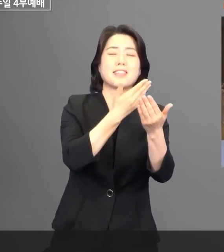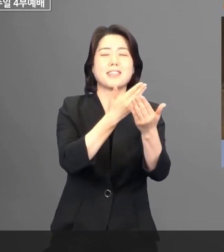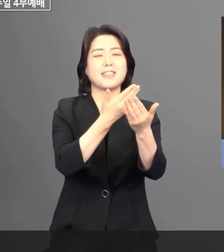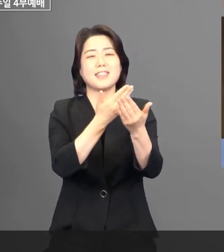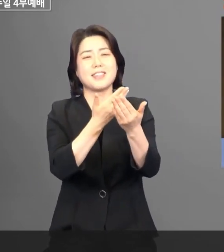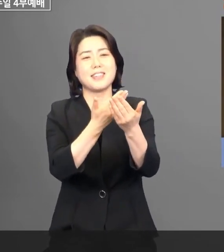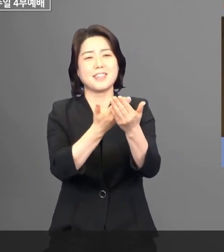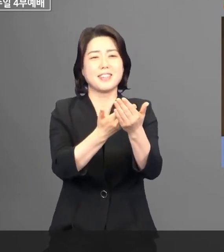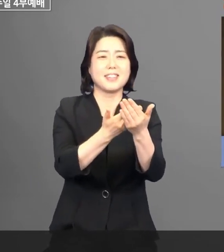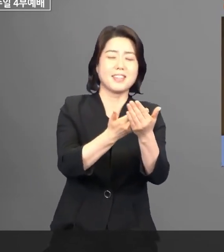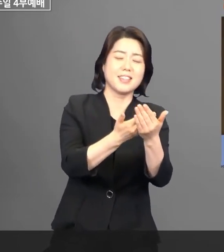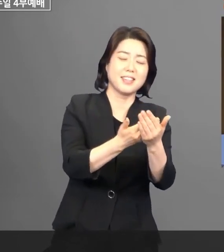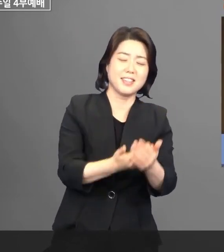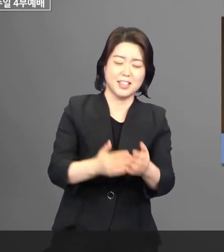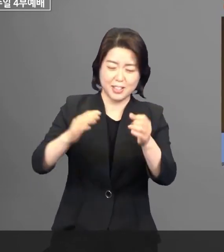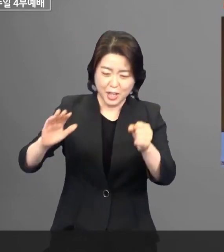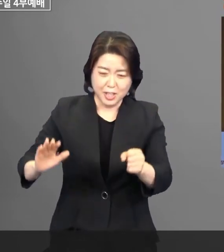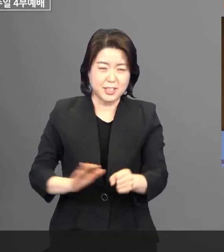존귀하신